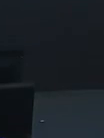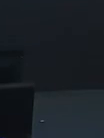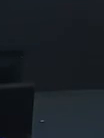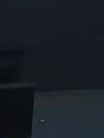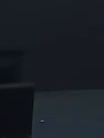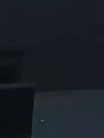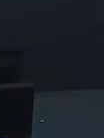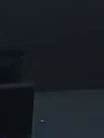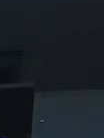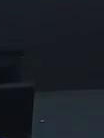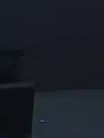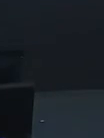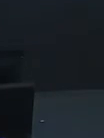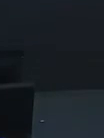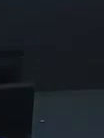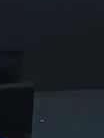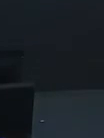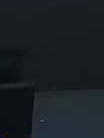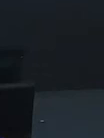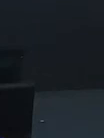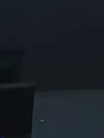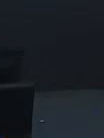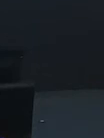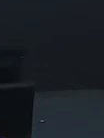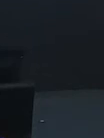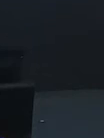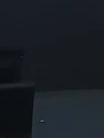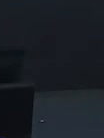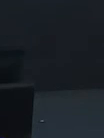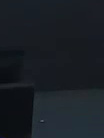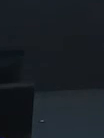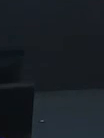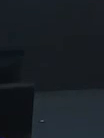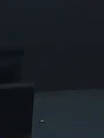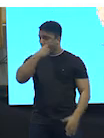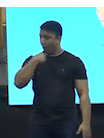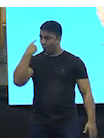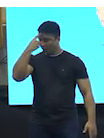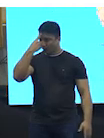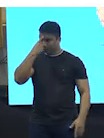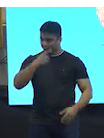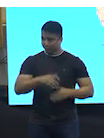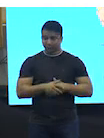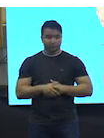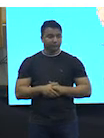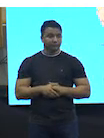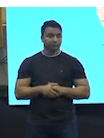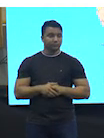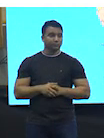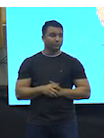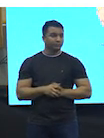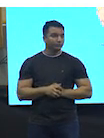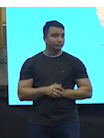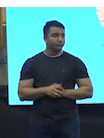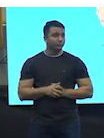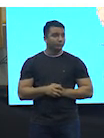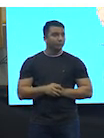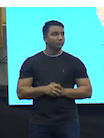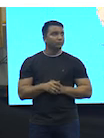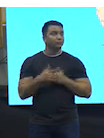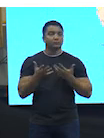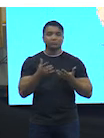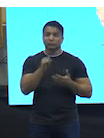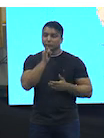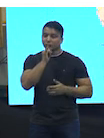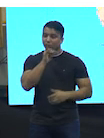elementar. 15 graus correspondem a 1 hora. Ponto. Então, se eu estou